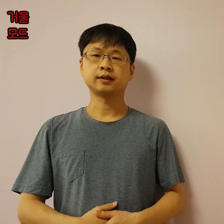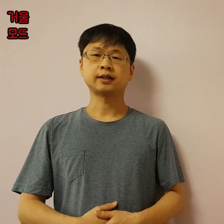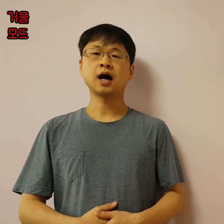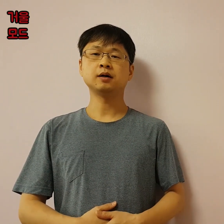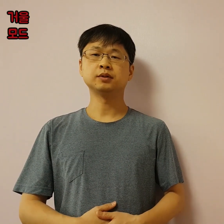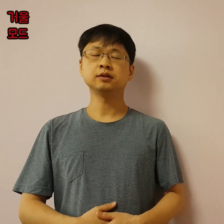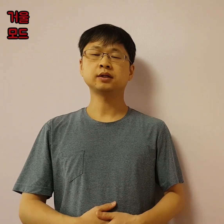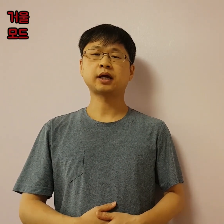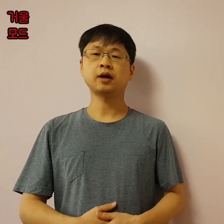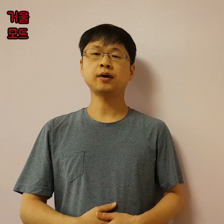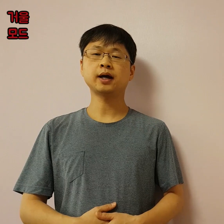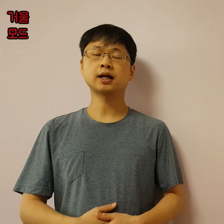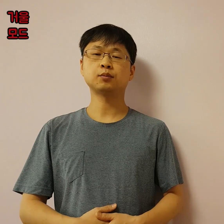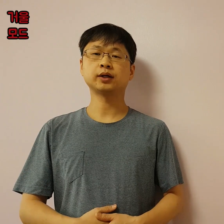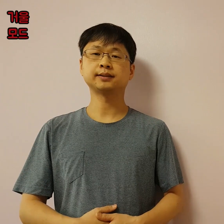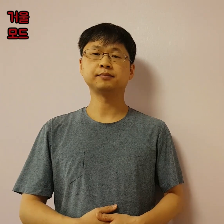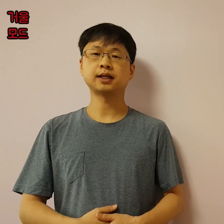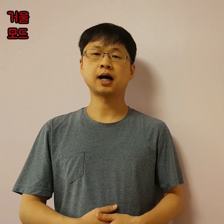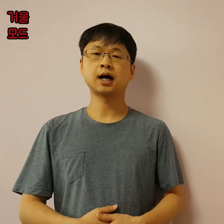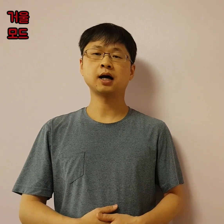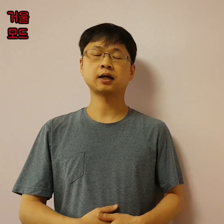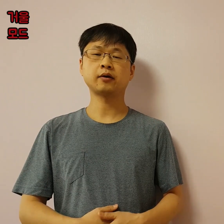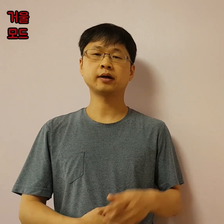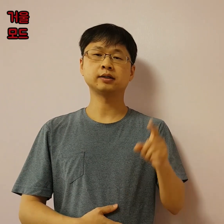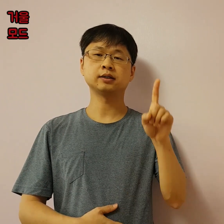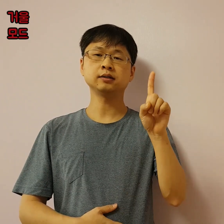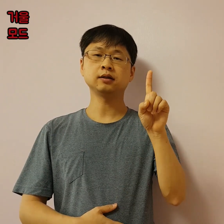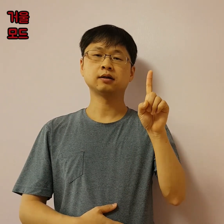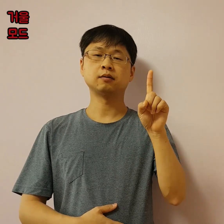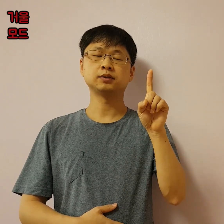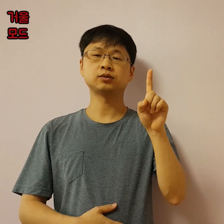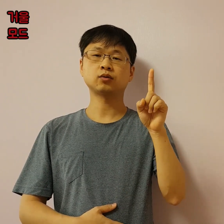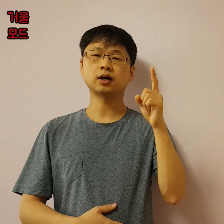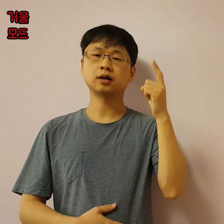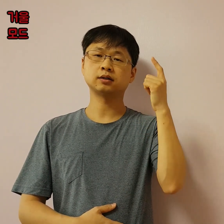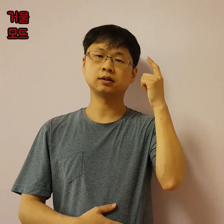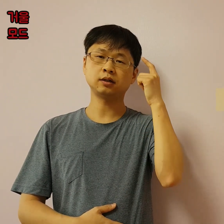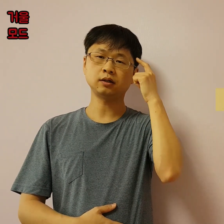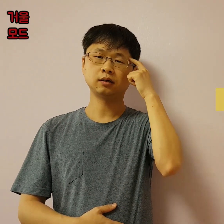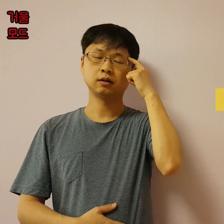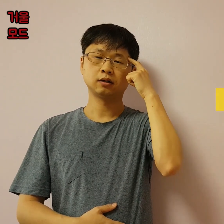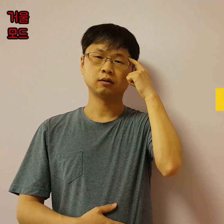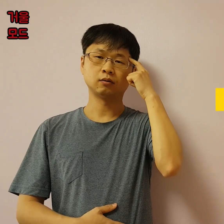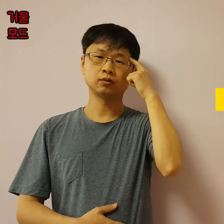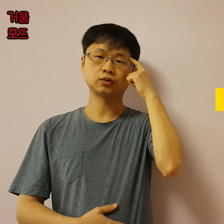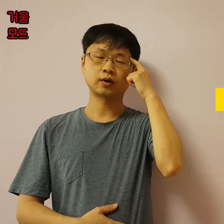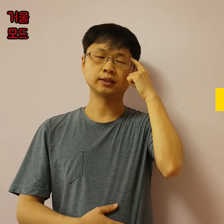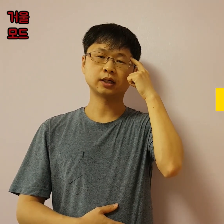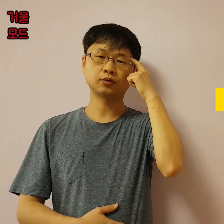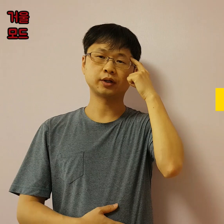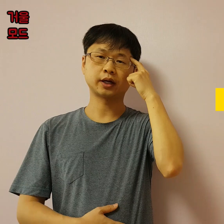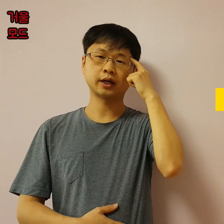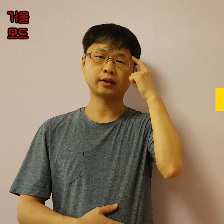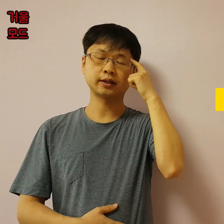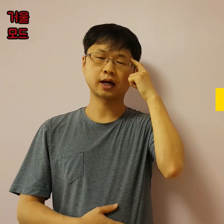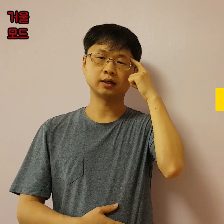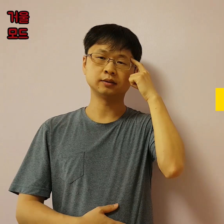네, 다음은 계획 알아보겠습니다. 계획은 검지손가락을 오른쪽 관자놀이에 댄